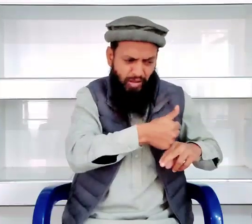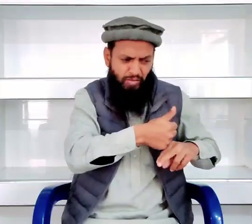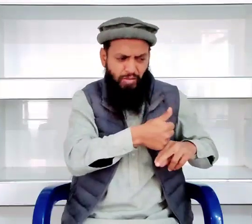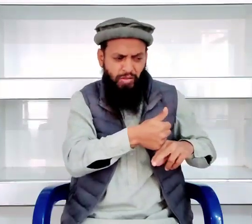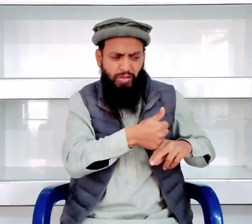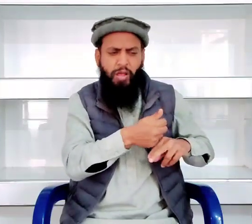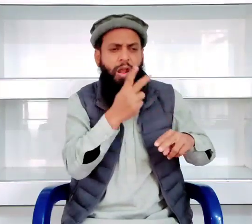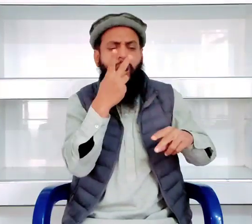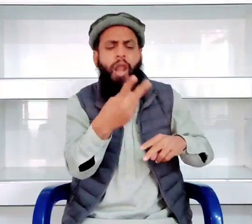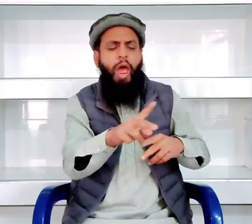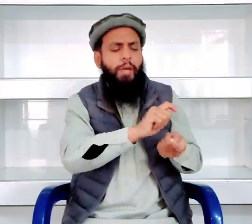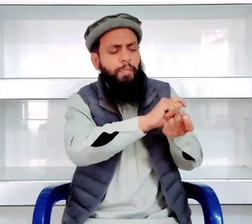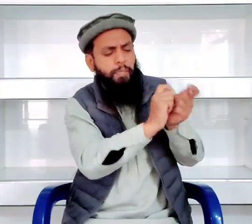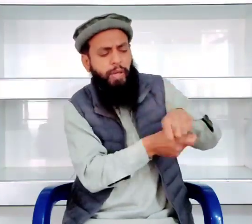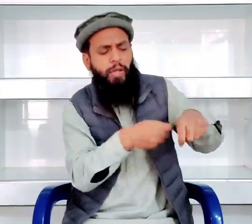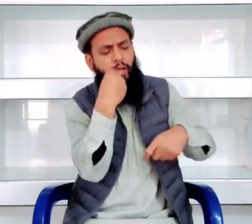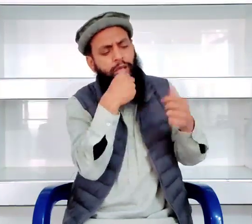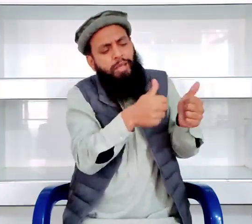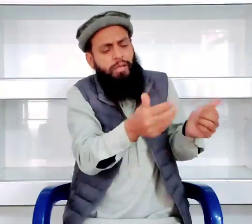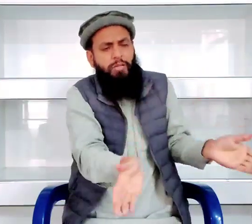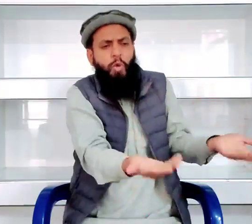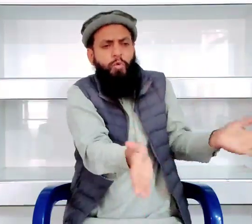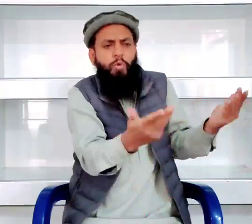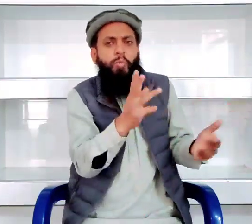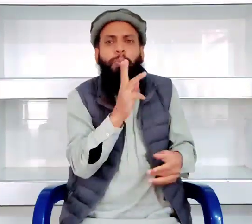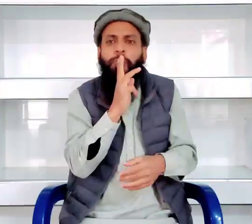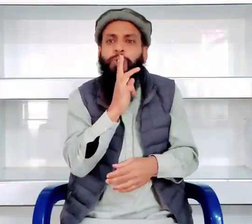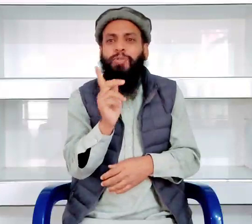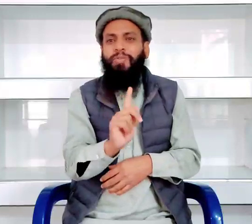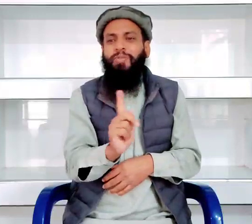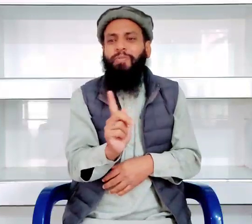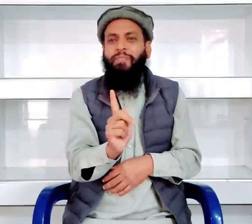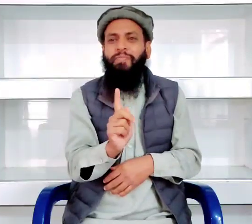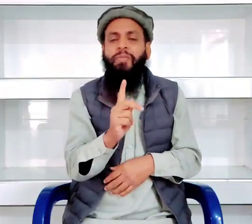اور سود کی تعریف کہ سود کی کیا جاتا ہے